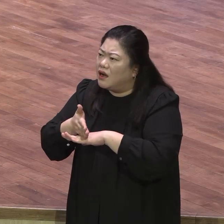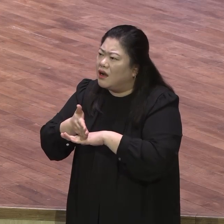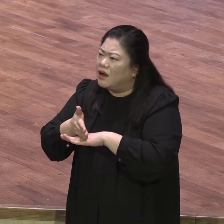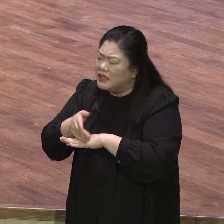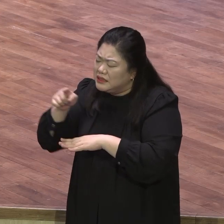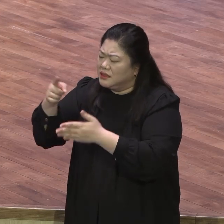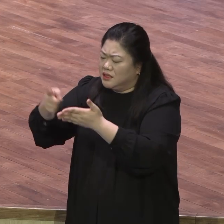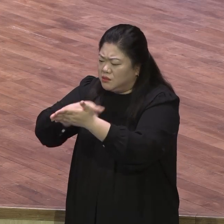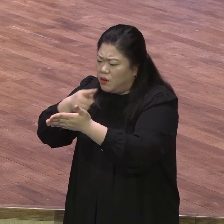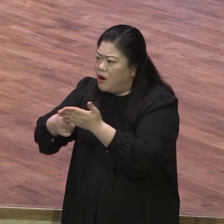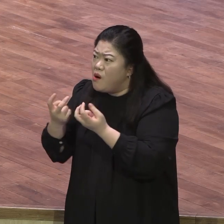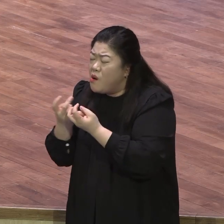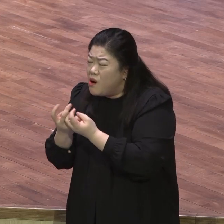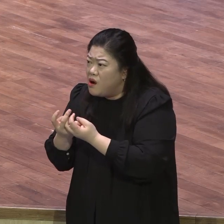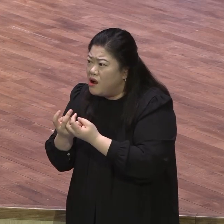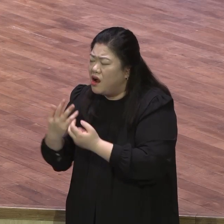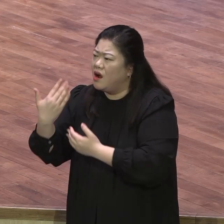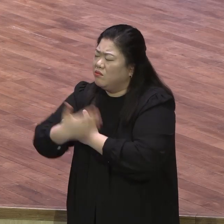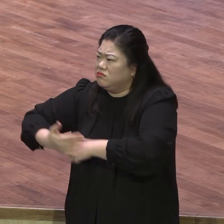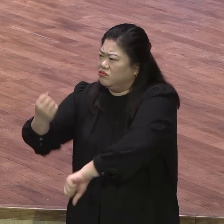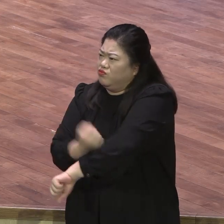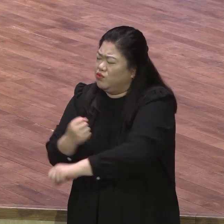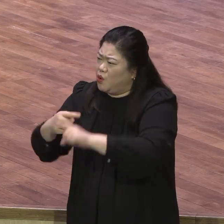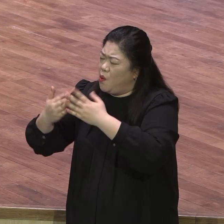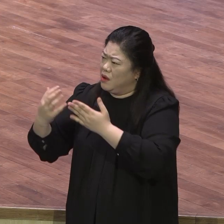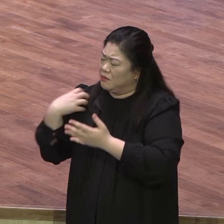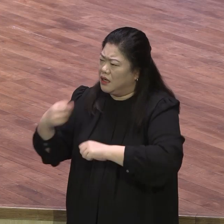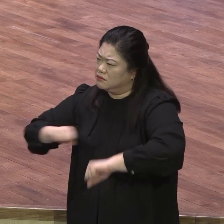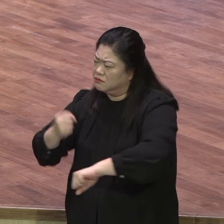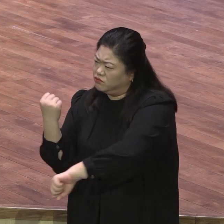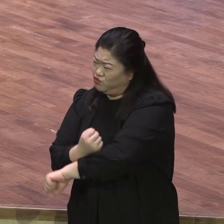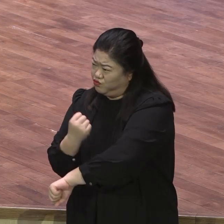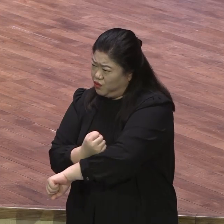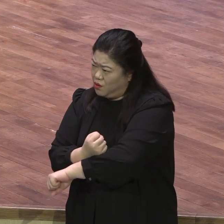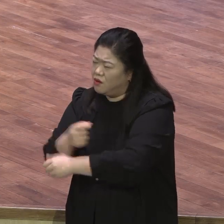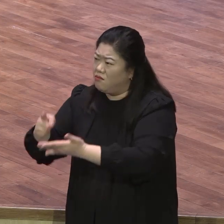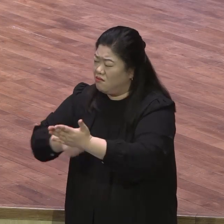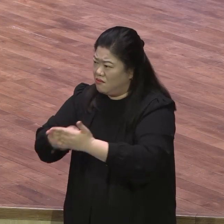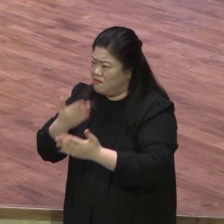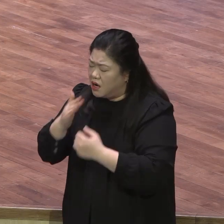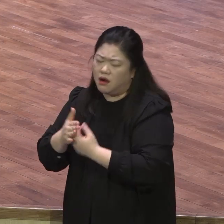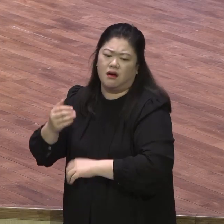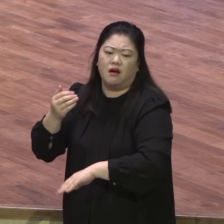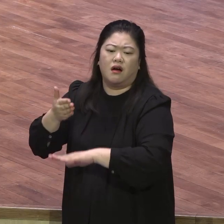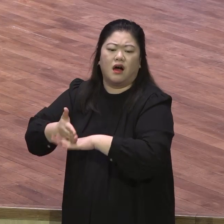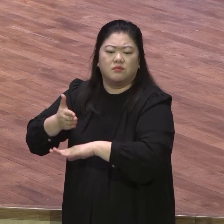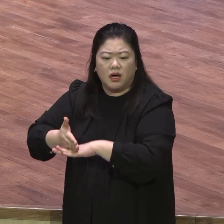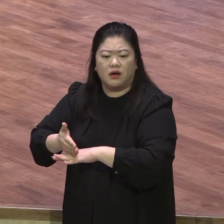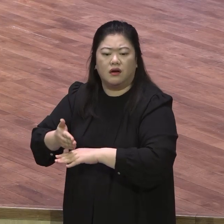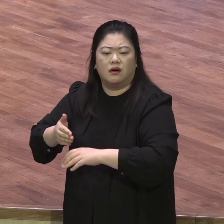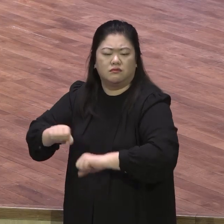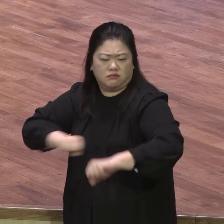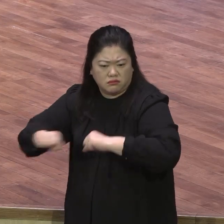것만 생각하고 너무 감격스럽고 너무 감격이에요 그냥 감사할 것이 너무 많아